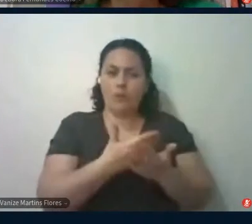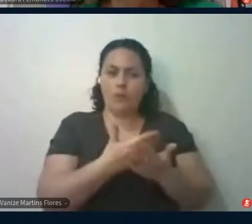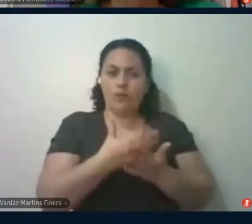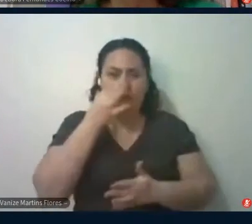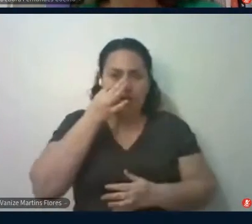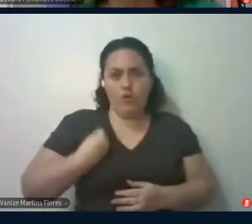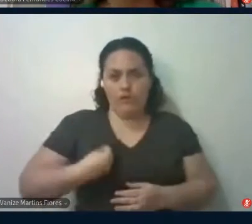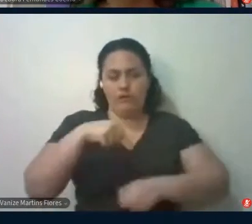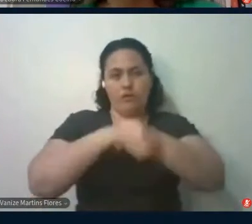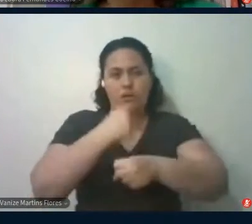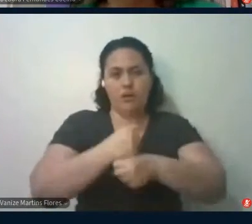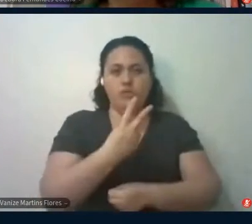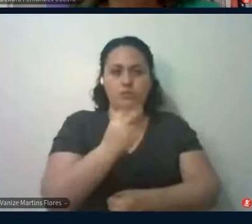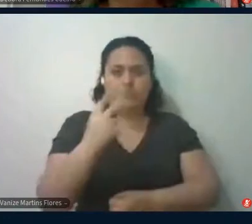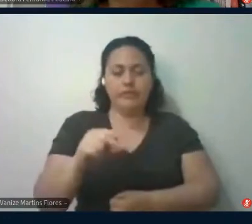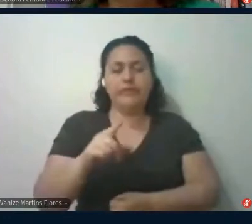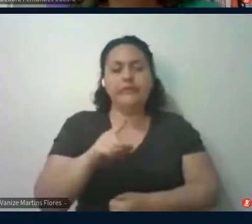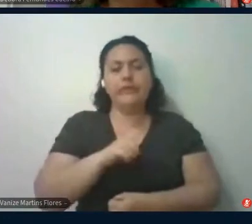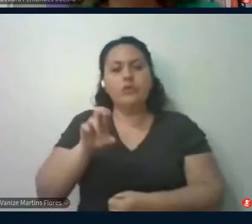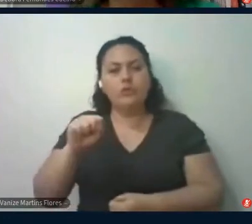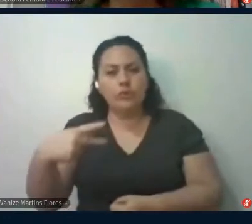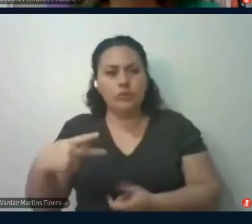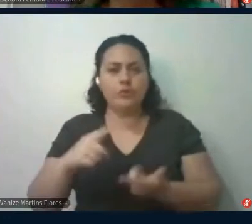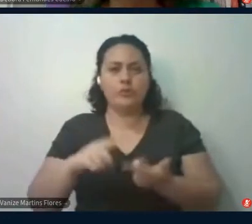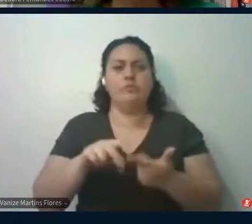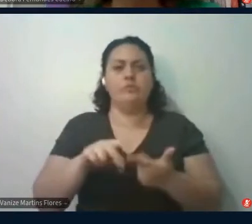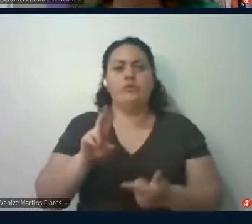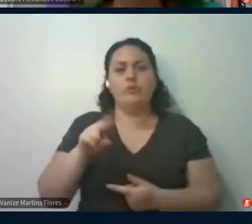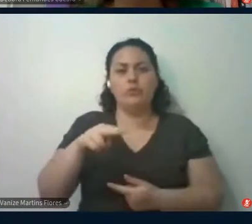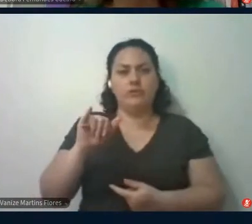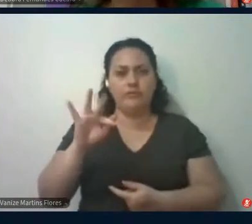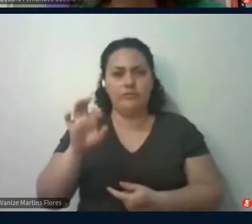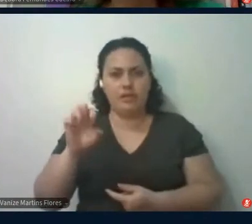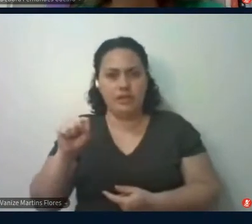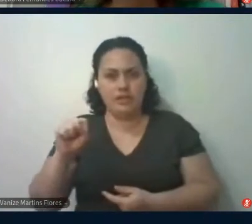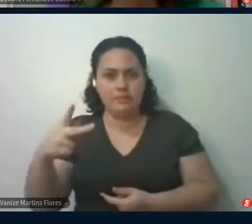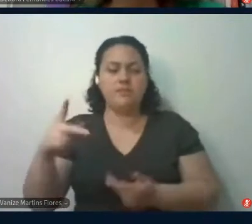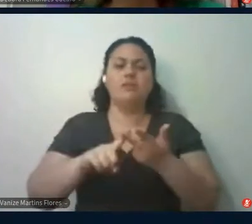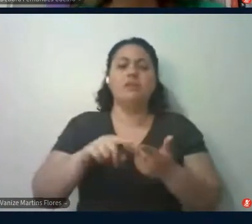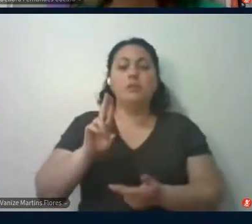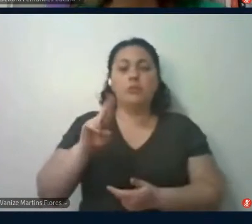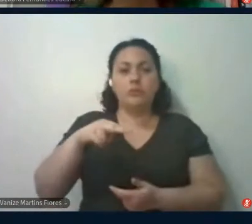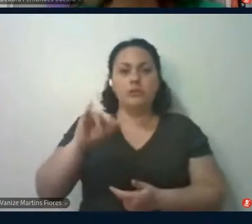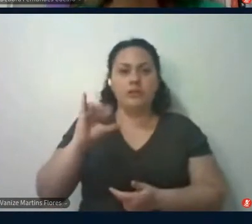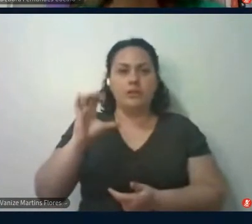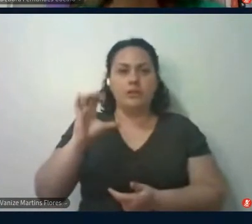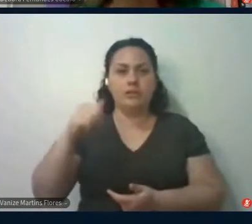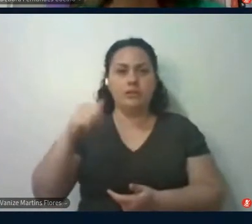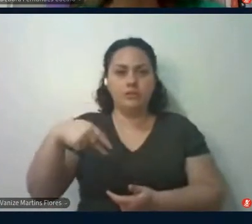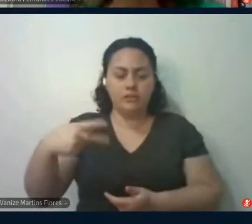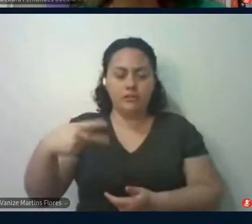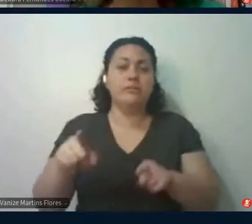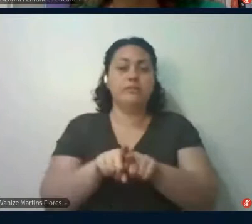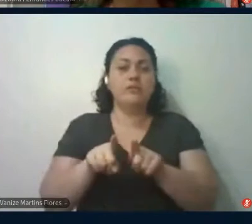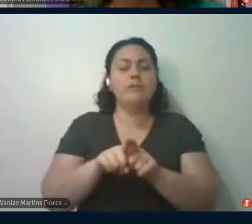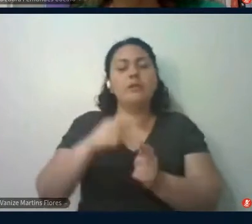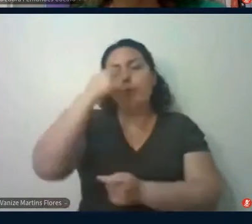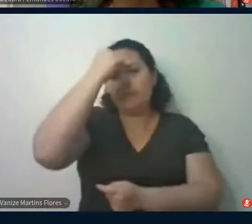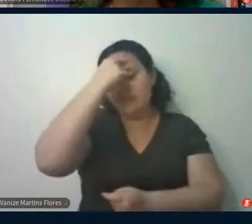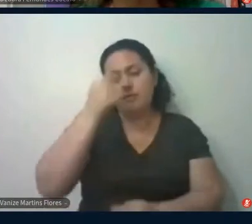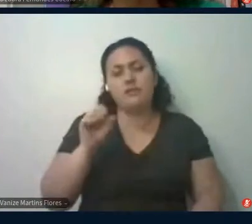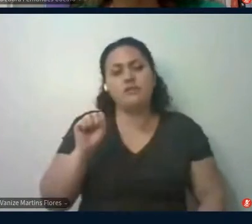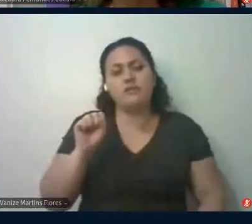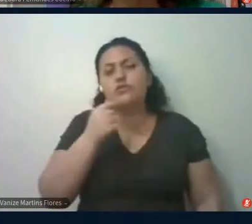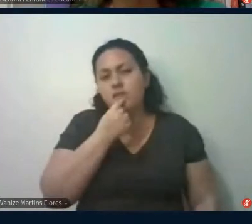USP, Unifesp, Unicamp, Universidade Federal de São Carlos já cancelaram as aulas, e outras estão discutindo. A